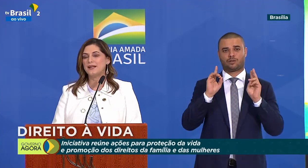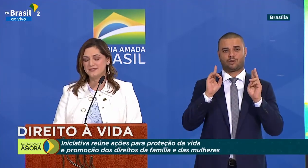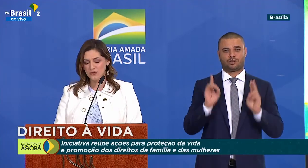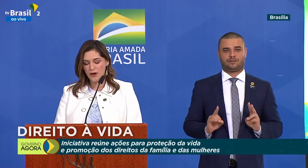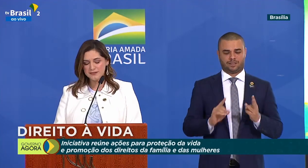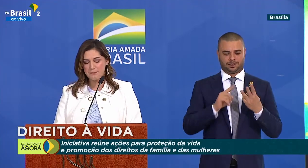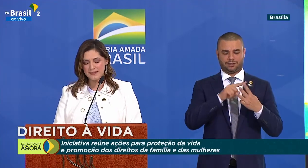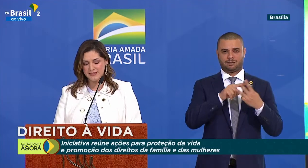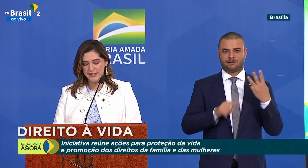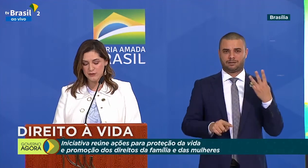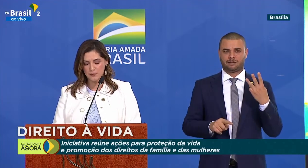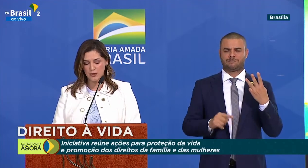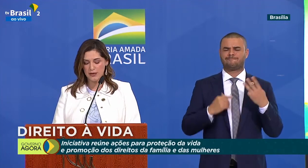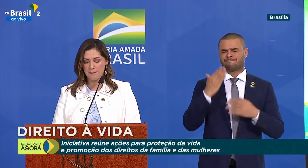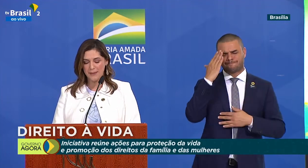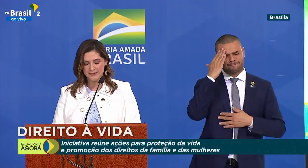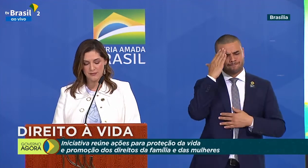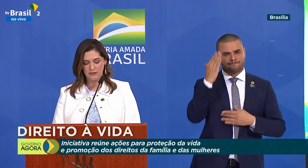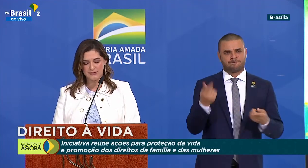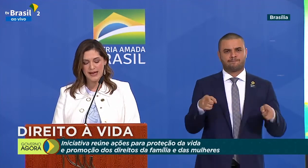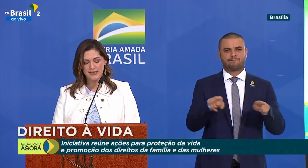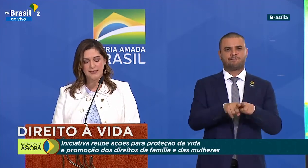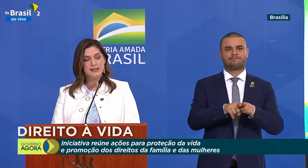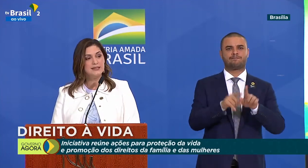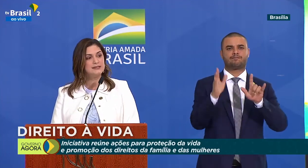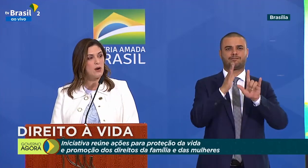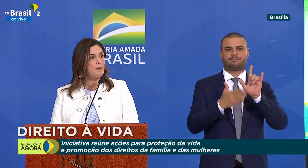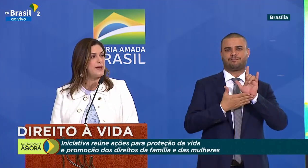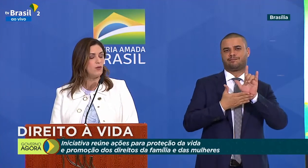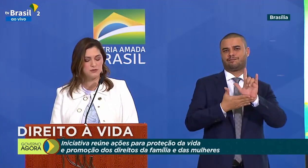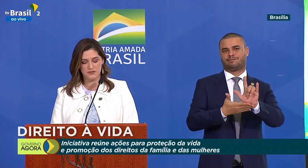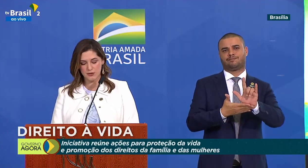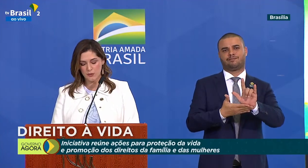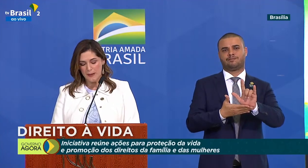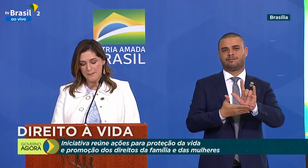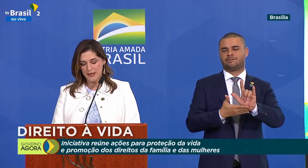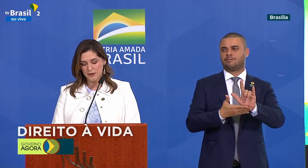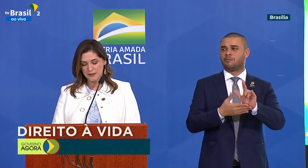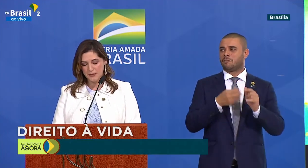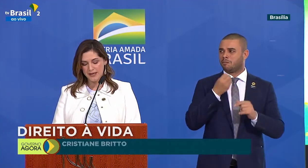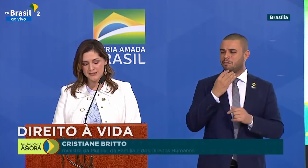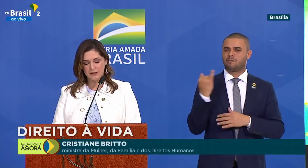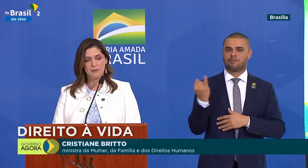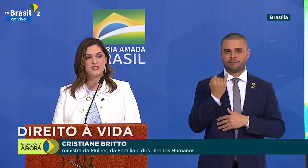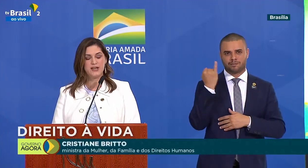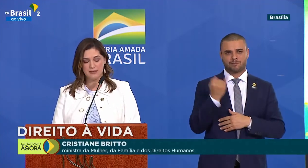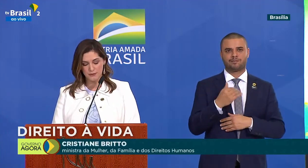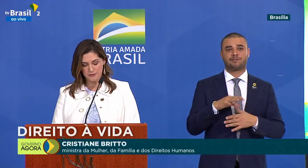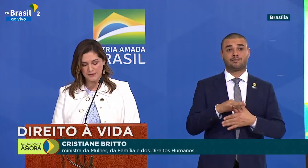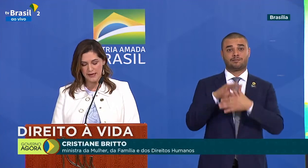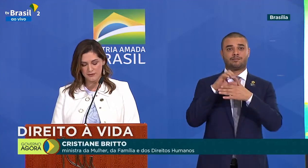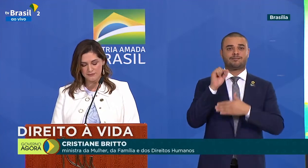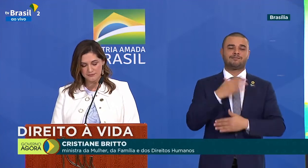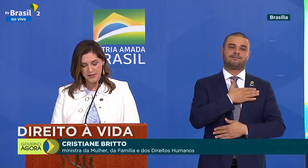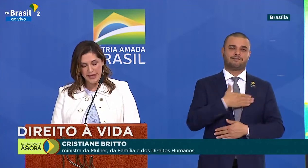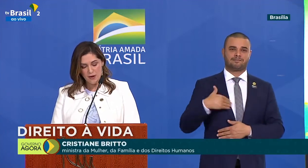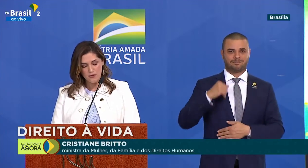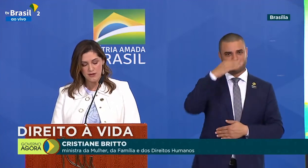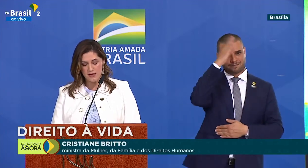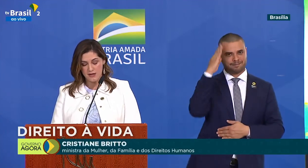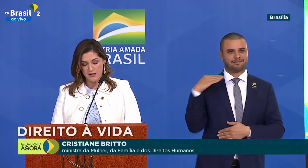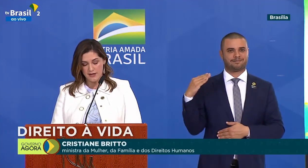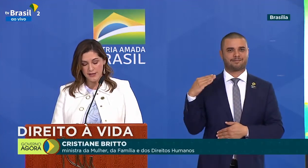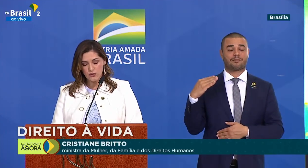agradeço a Preciosa parceria do programa Pátria voluntária tão bem conduzido pela nossa primeira dama Michelle bolsonaro